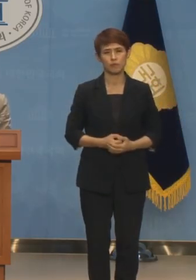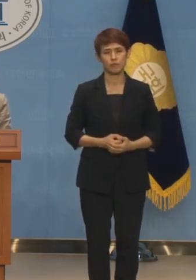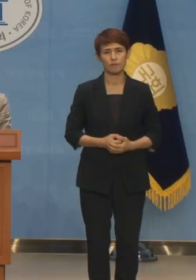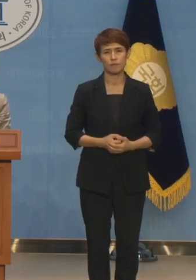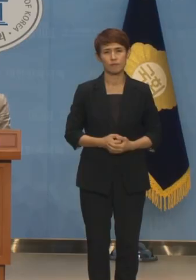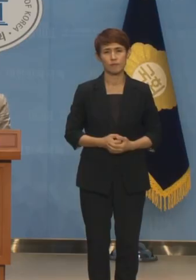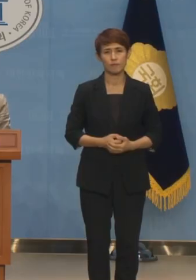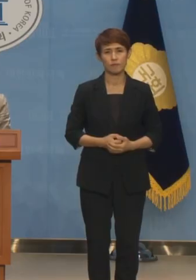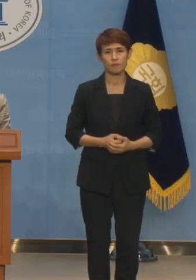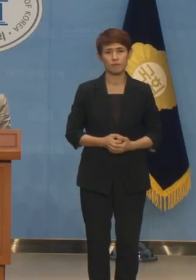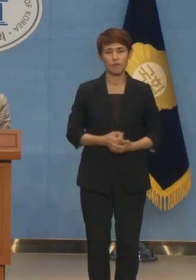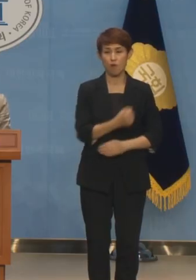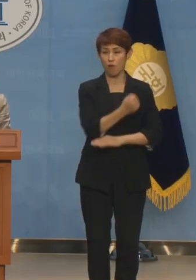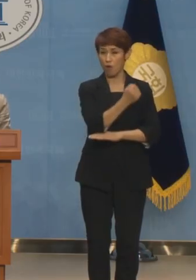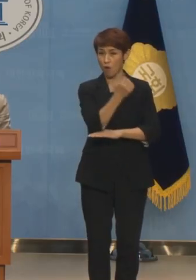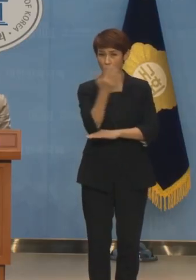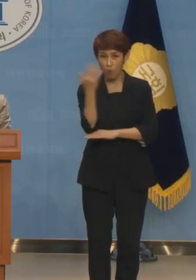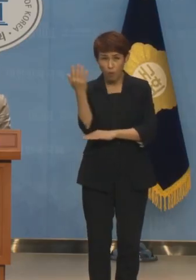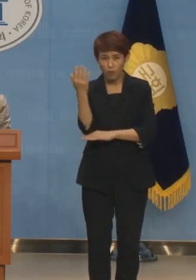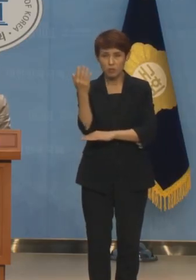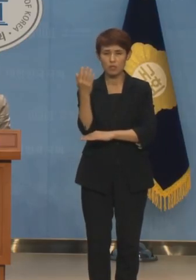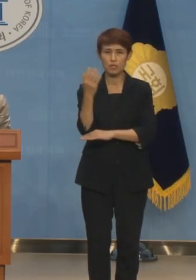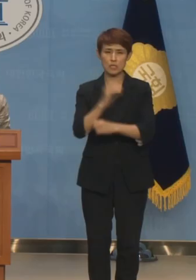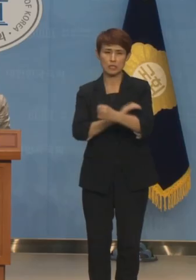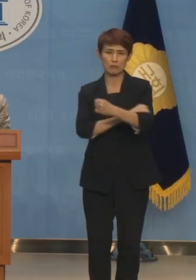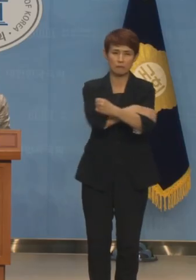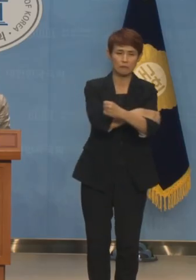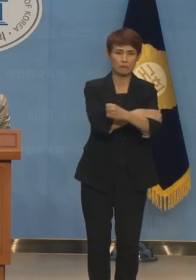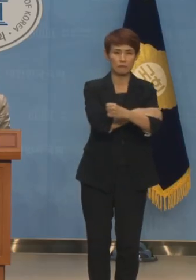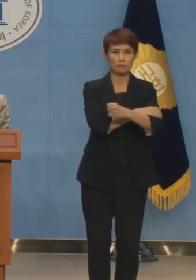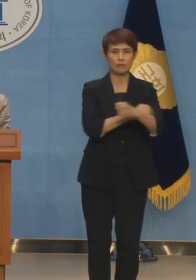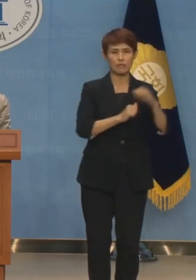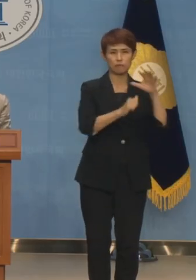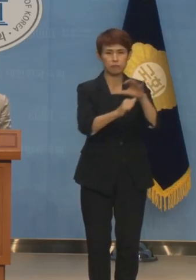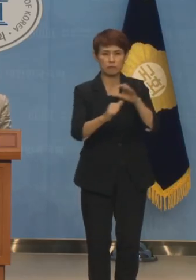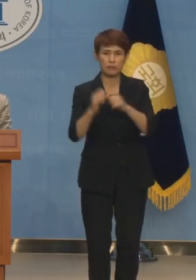언제까지 언론이 권력의 힘에 흔들려야 합니까?